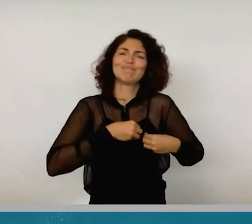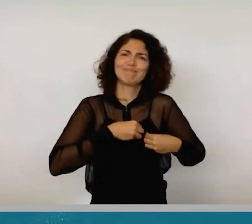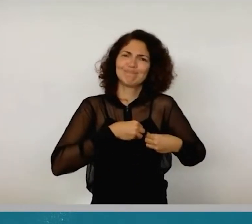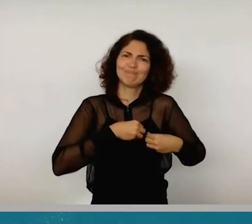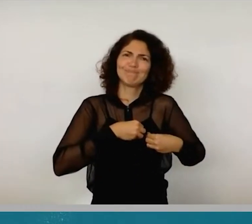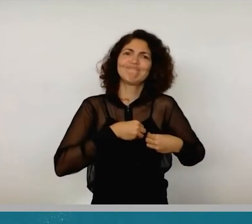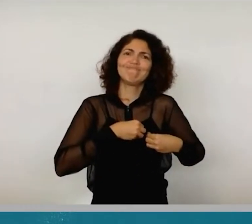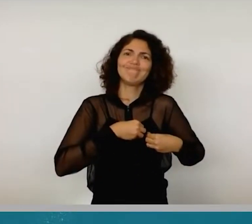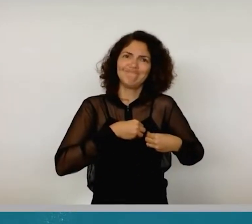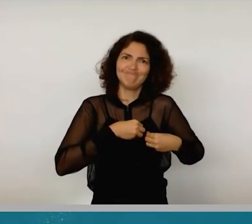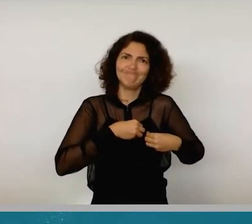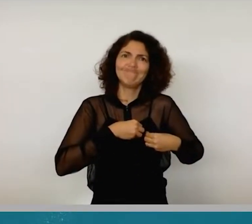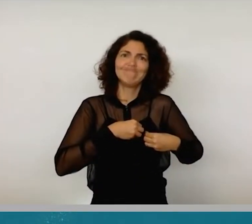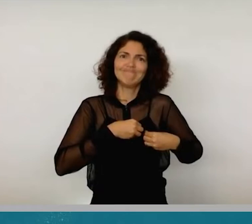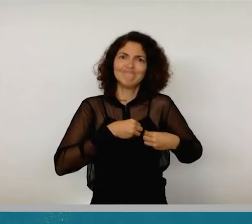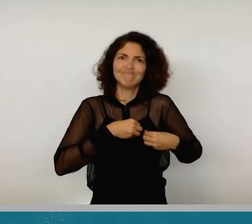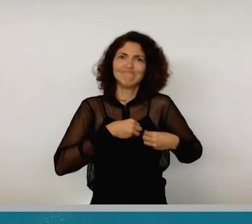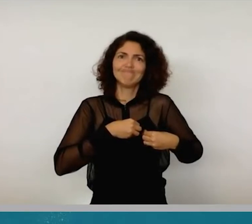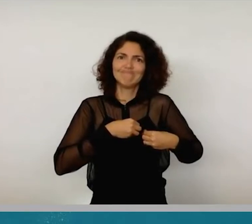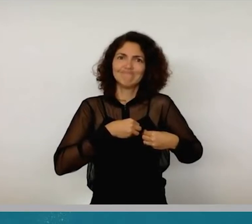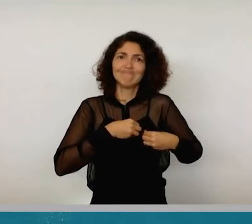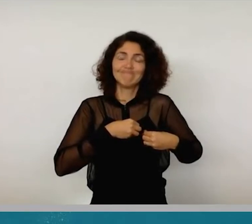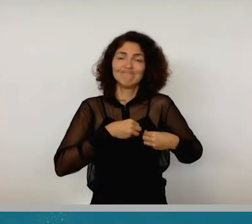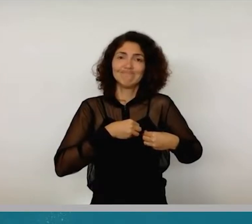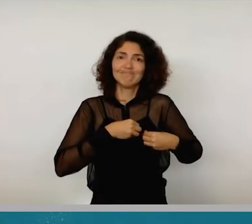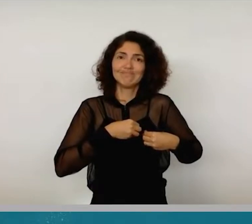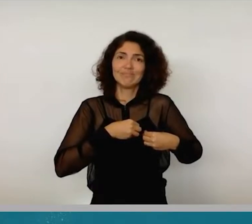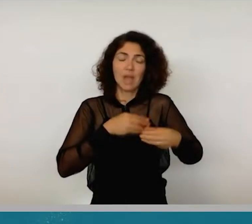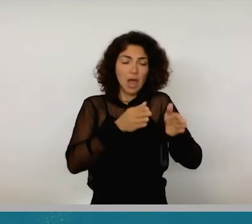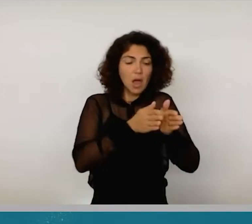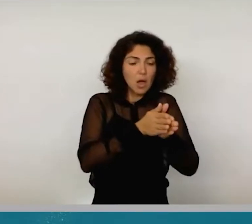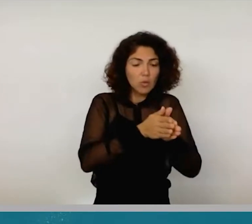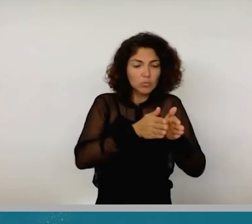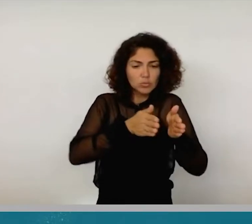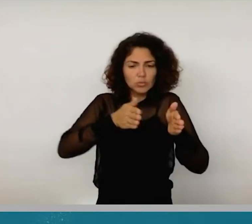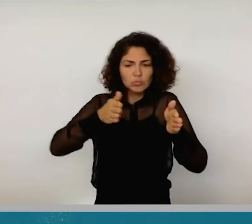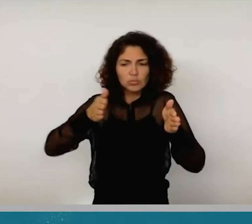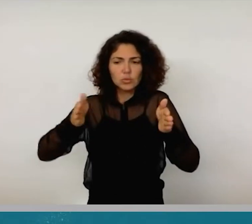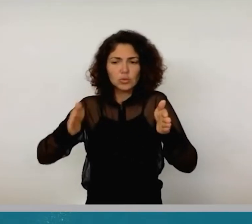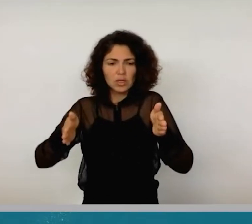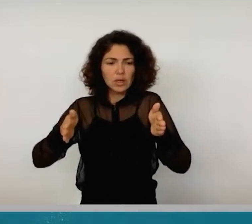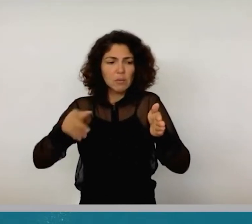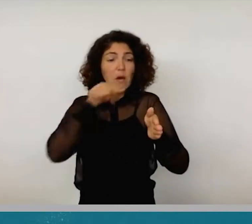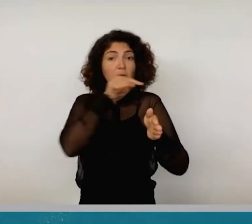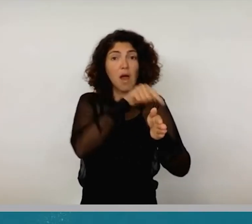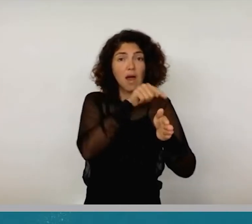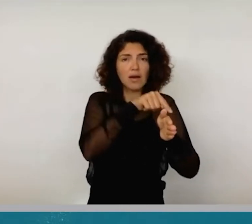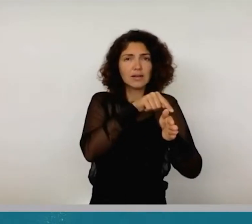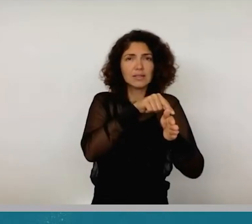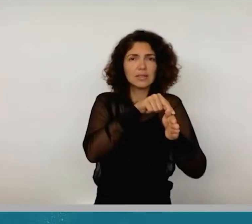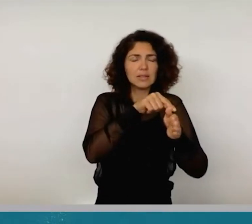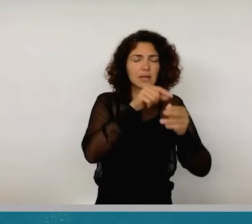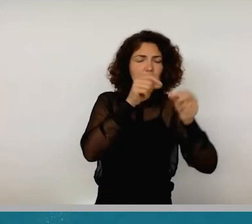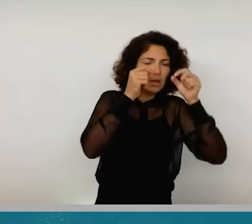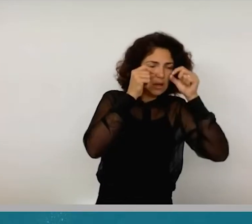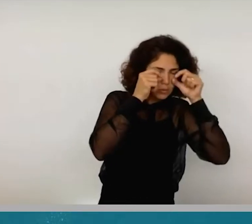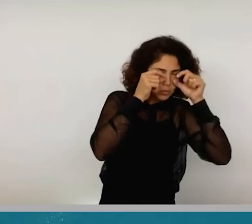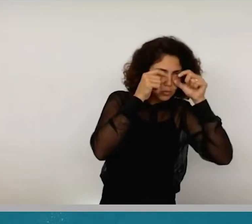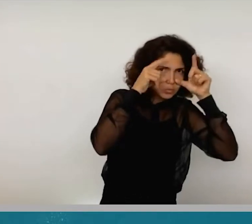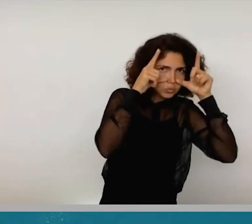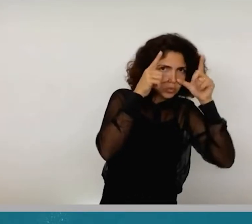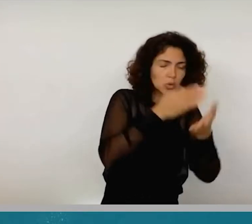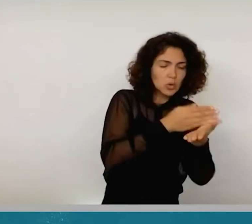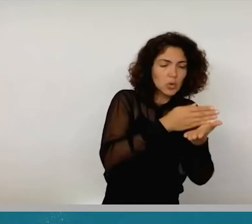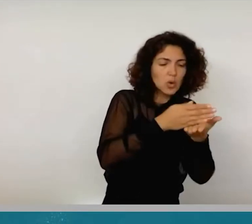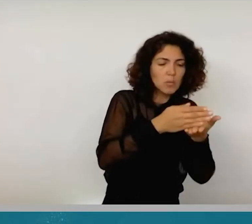pecado existe um tempo de concepção e um período de gestação. Então, você ainda